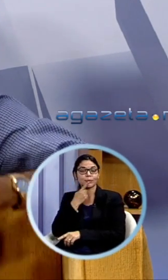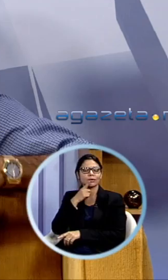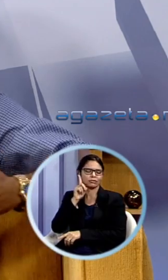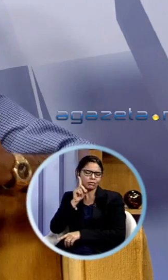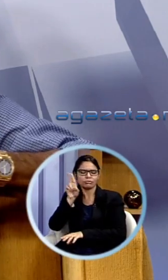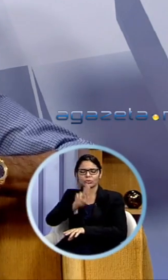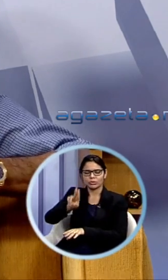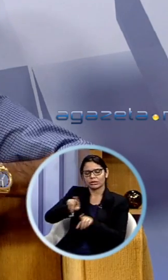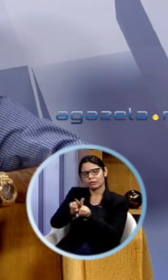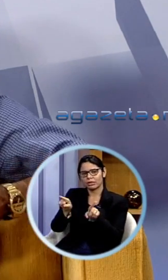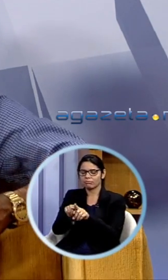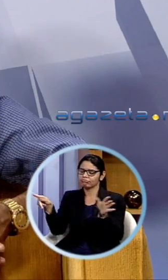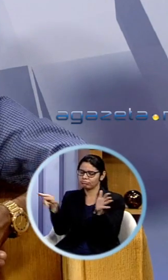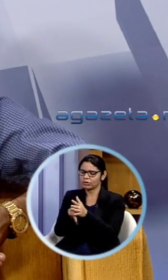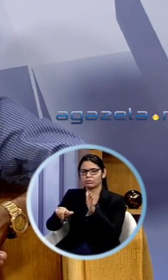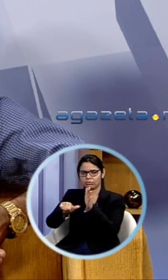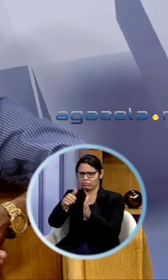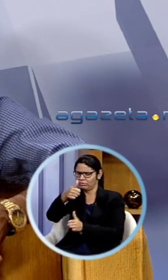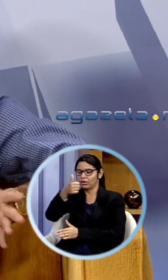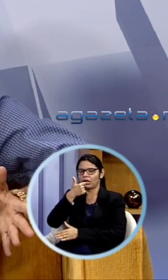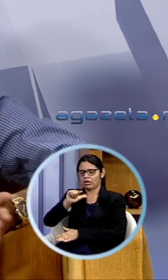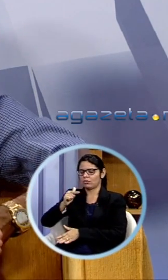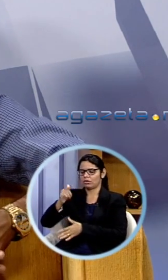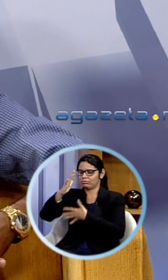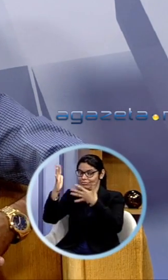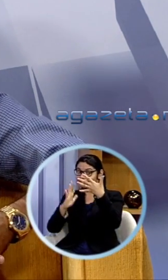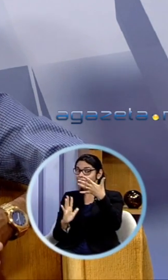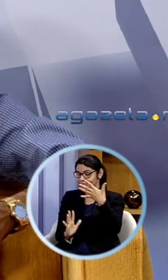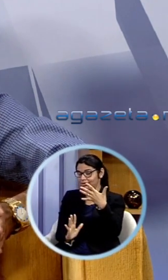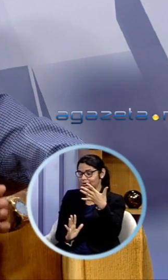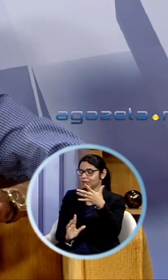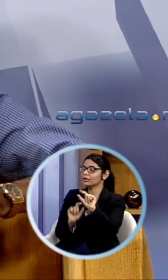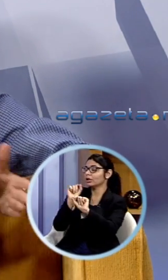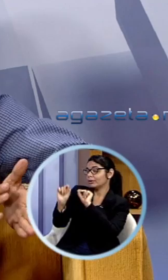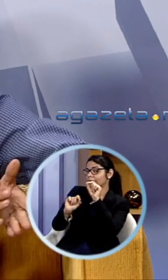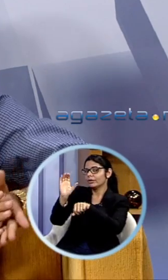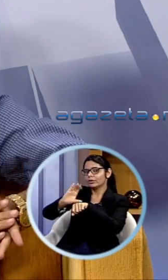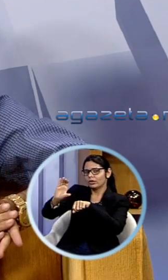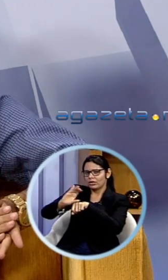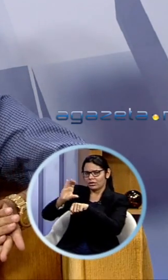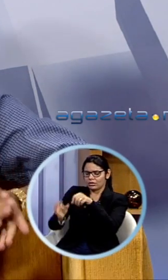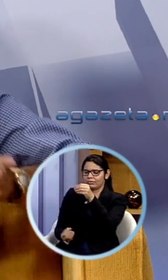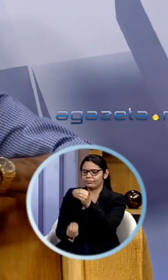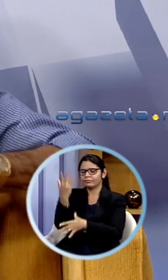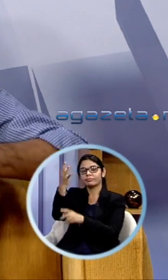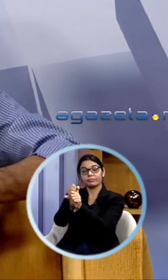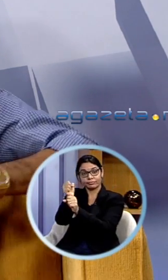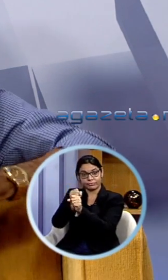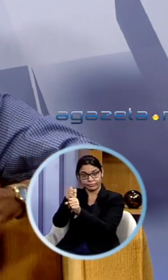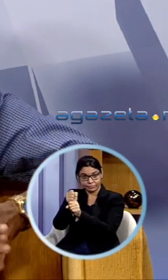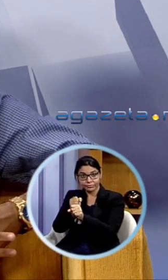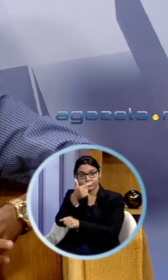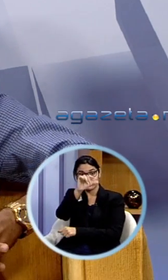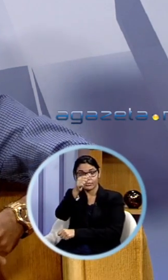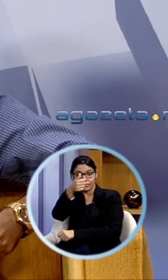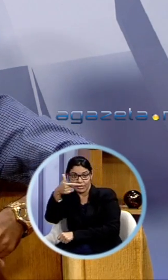a dia além da sua língua própria que é a língua de sinais né a língua al libras então a o curso Ele foi criado em 2014 nós estamos atualmente com